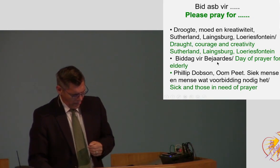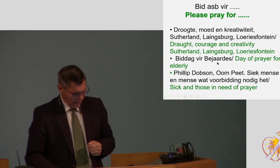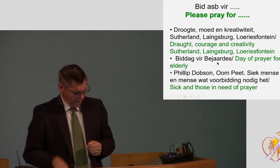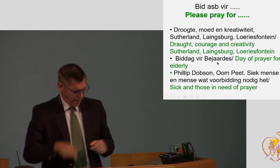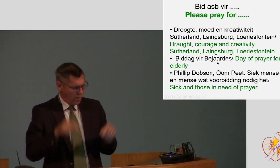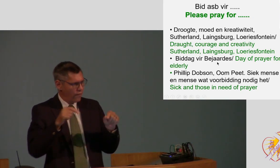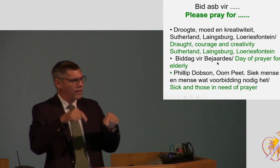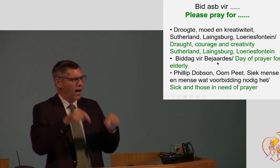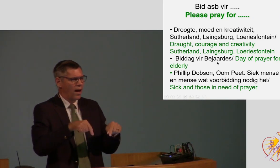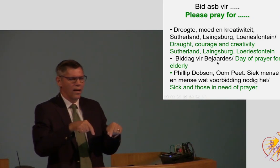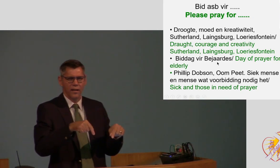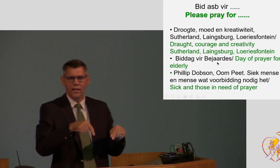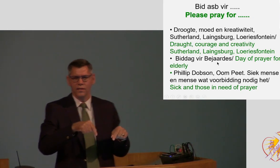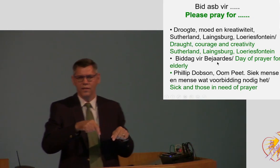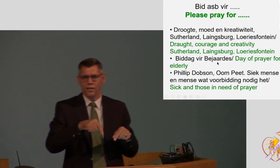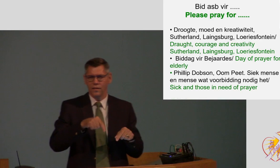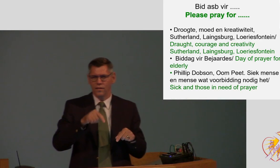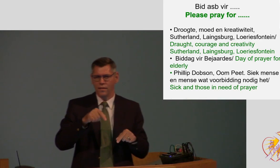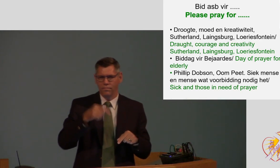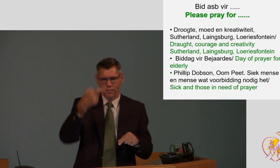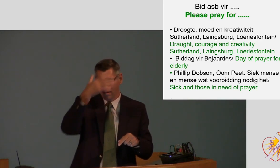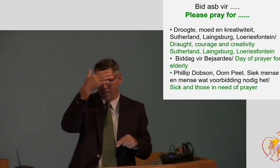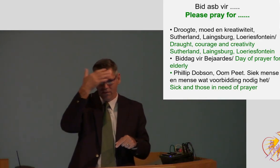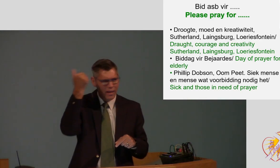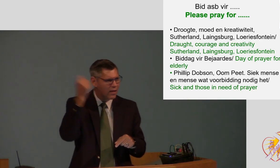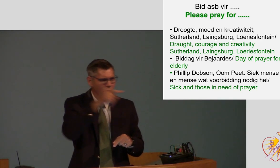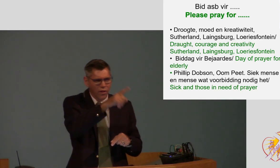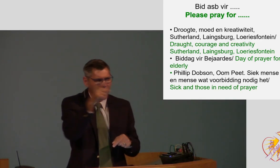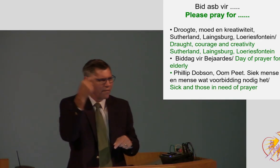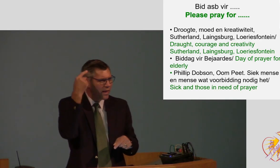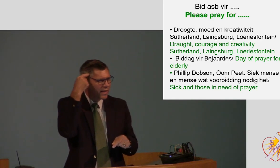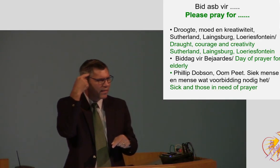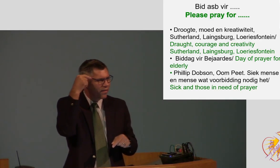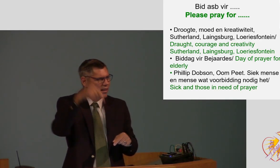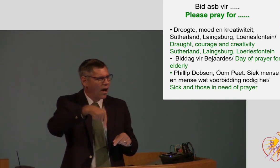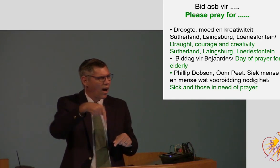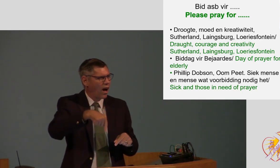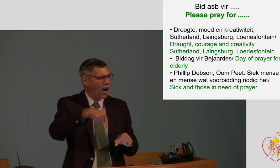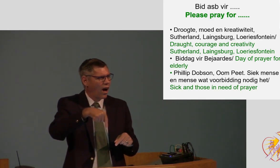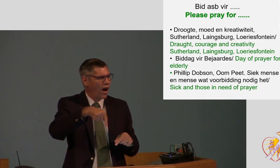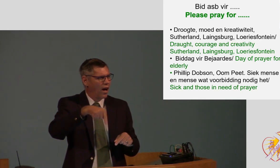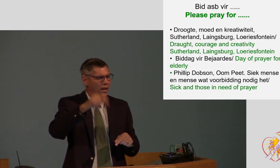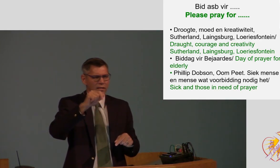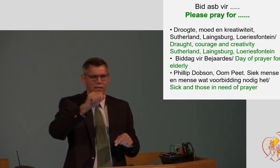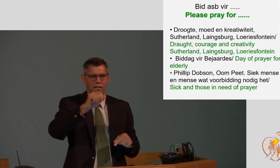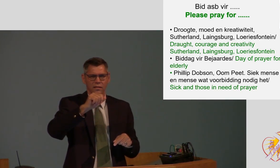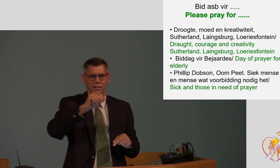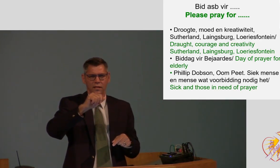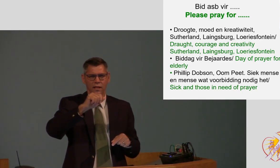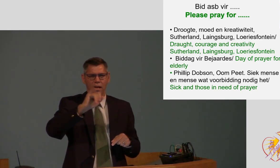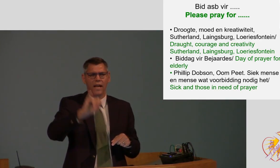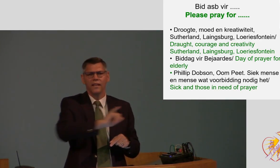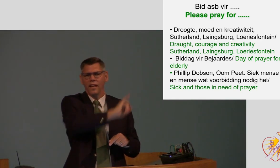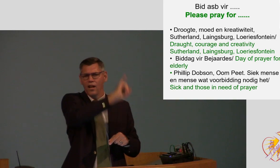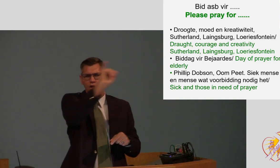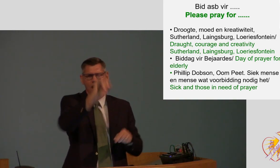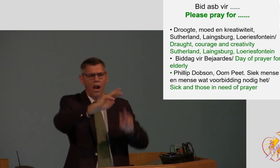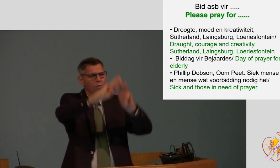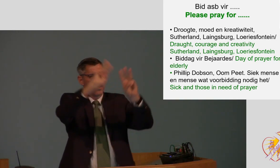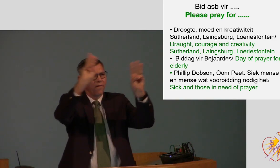Nou vandag is, ek weet nie of julle weet, vandag is internasionaal oor die